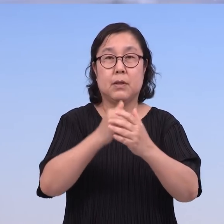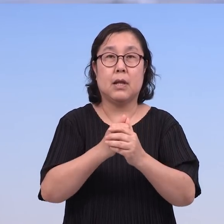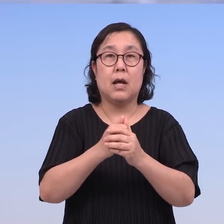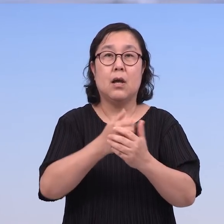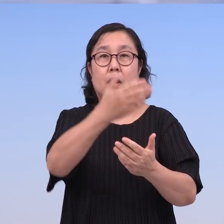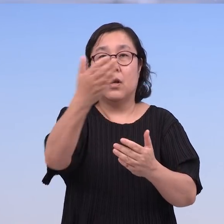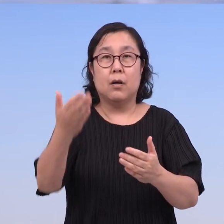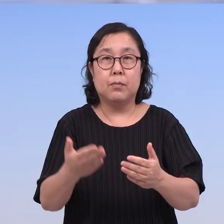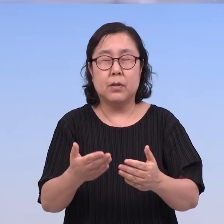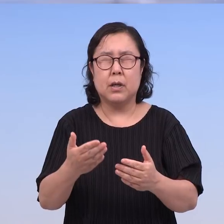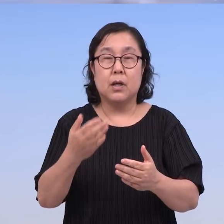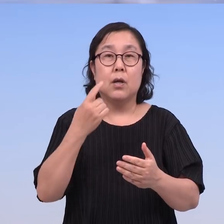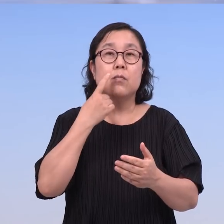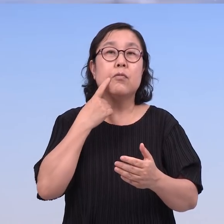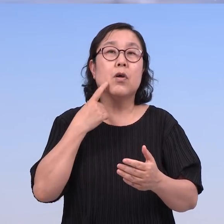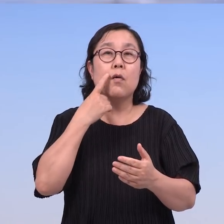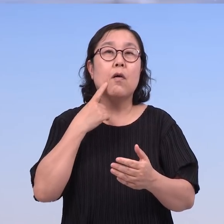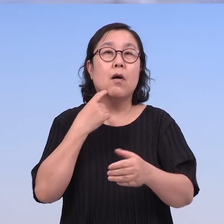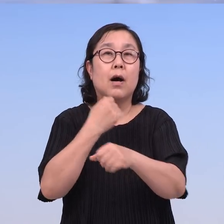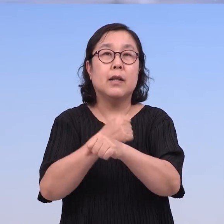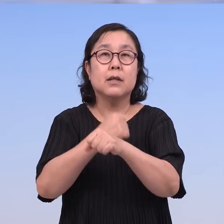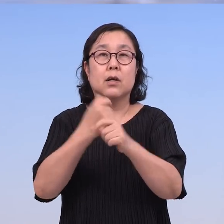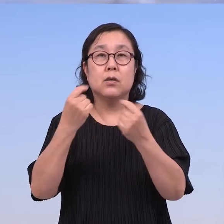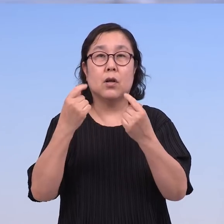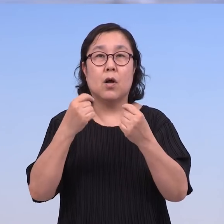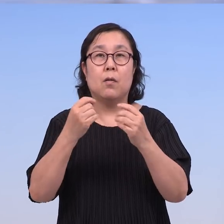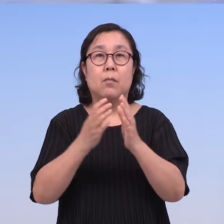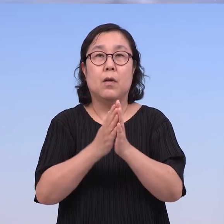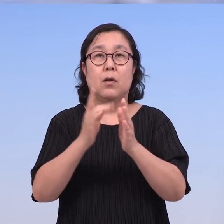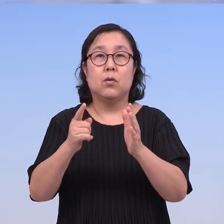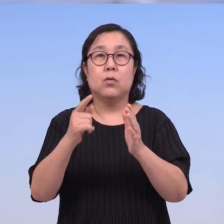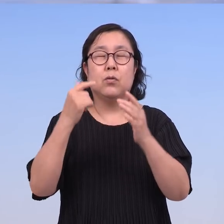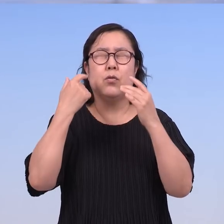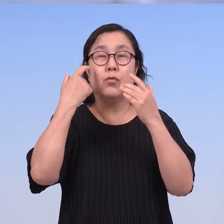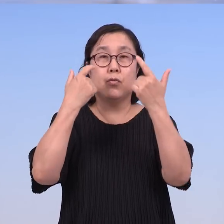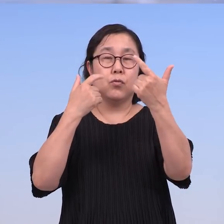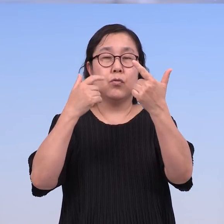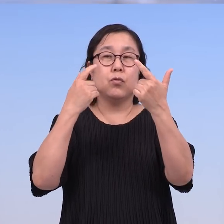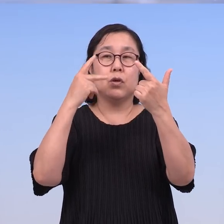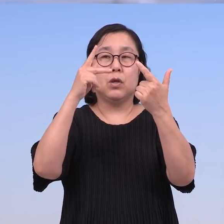그리고 또 부러워하고 계시지만 제가 요 근래 6kg를 뺐거든요.